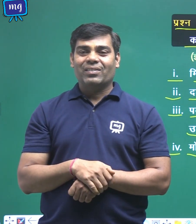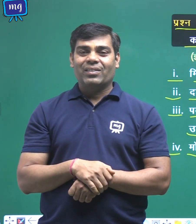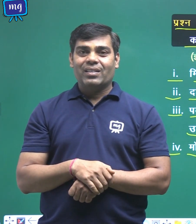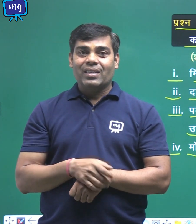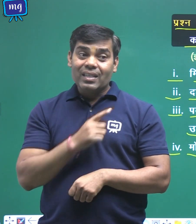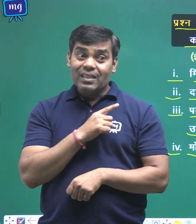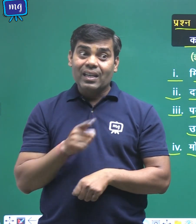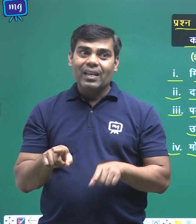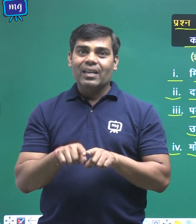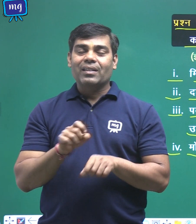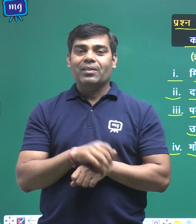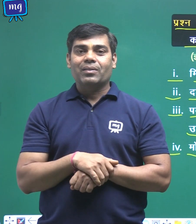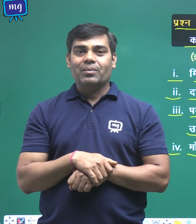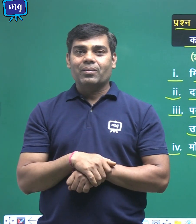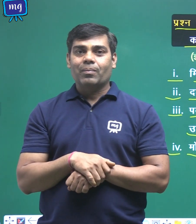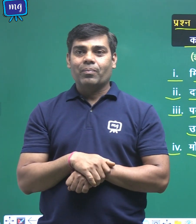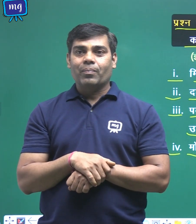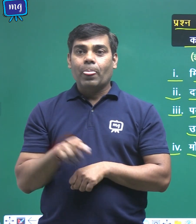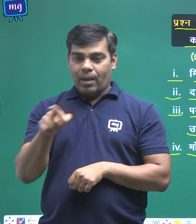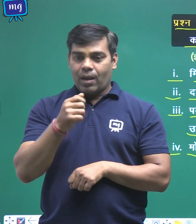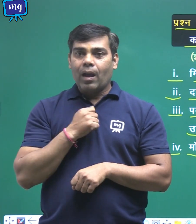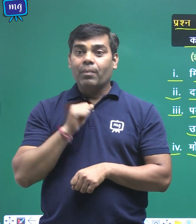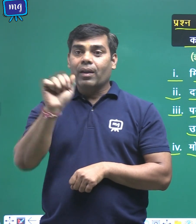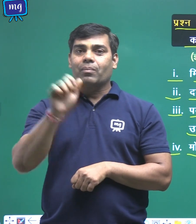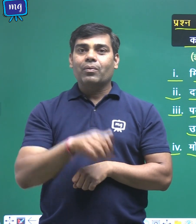इस तरह हमने आपको